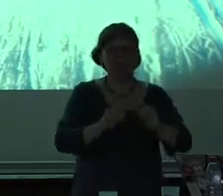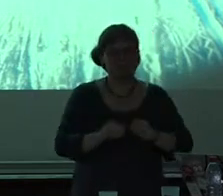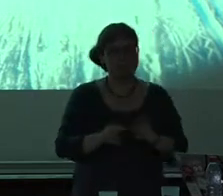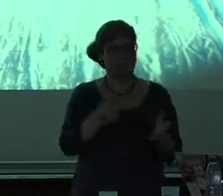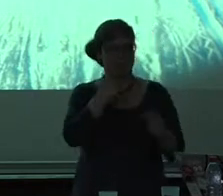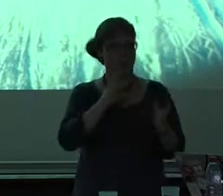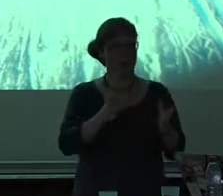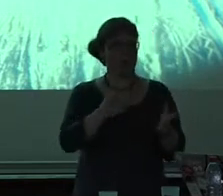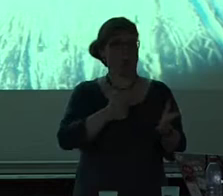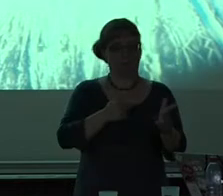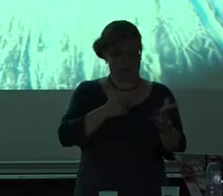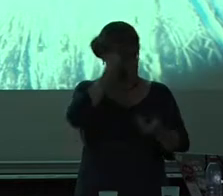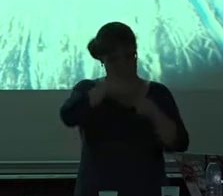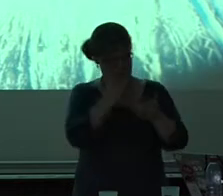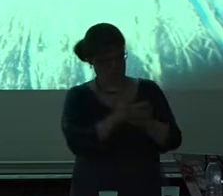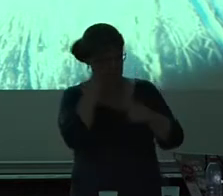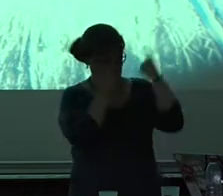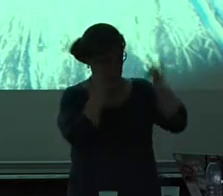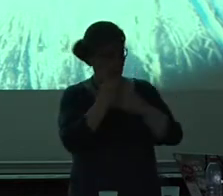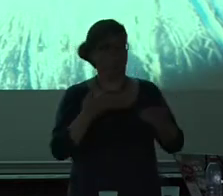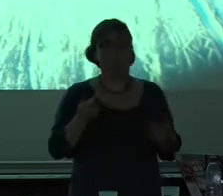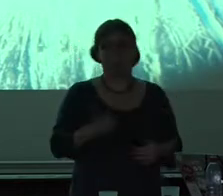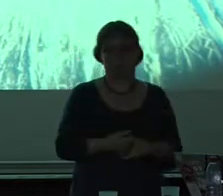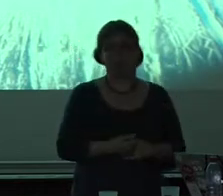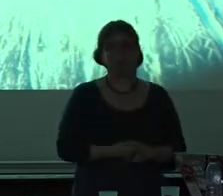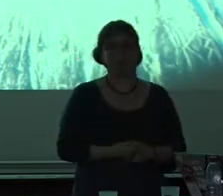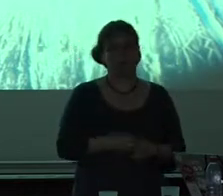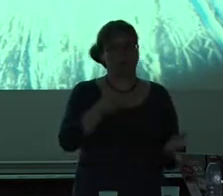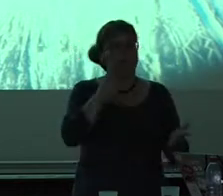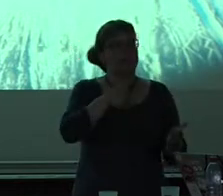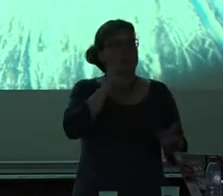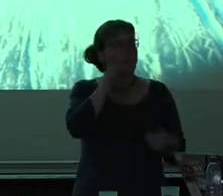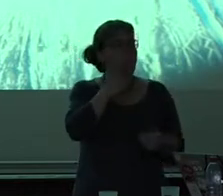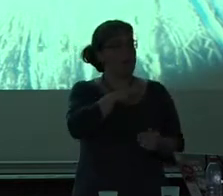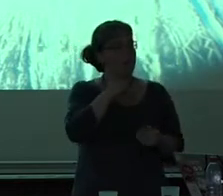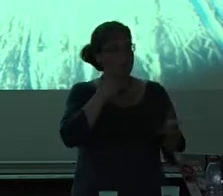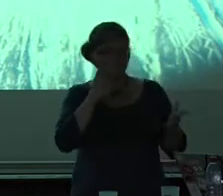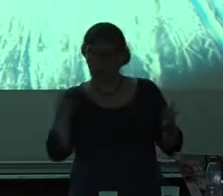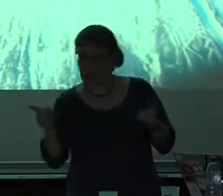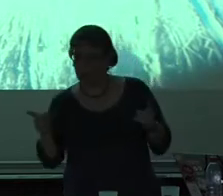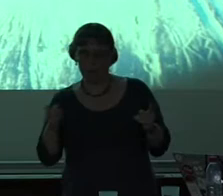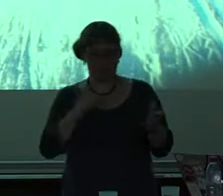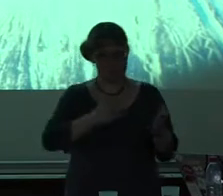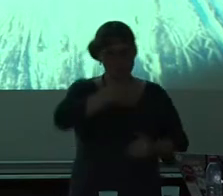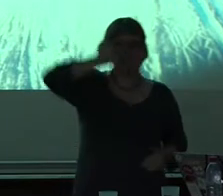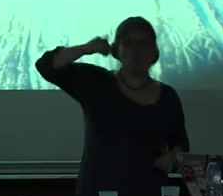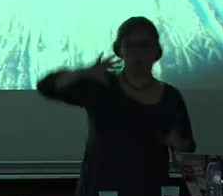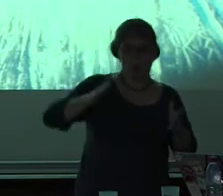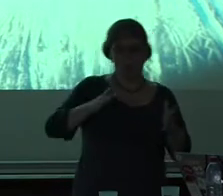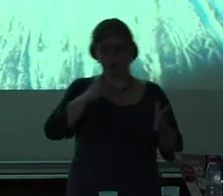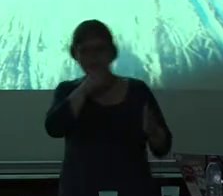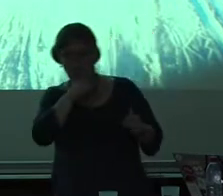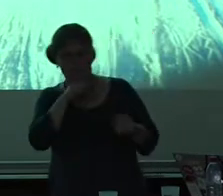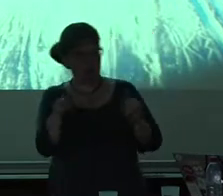dans le monde du développement de savoir comment devenir meilleur et comment devenir senior.